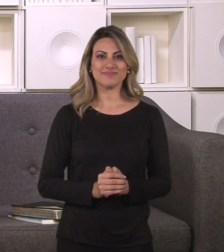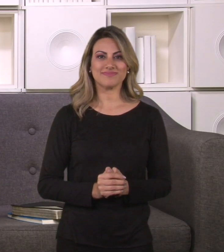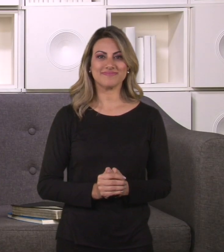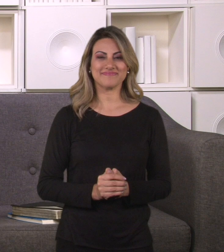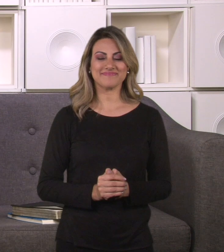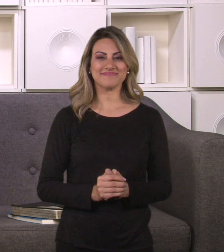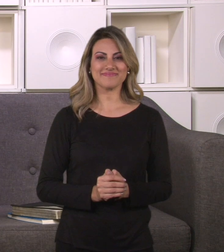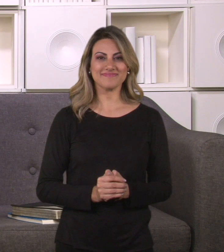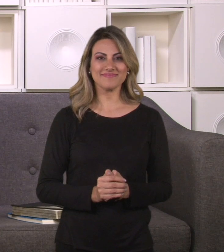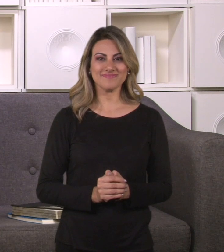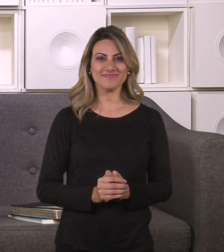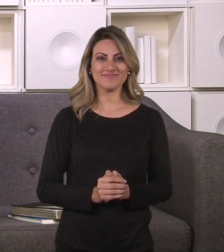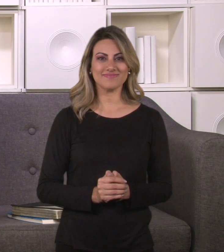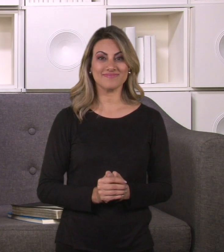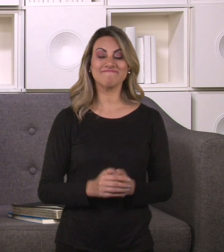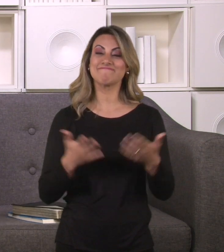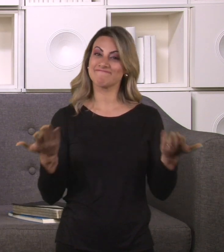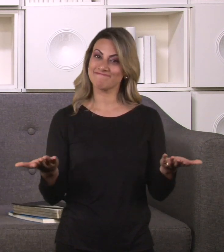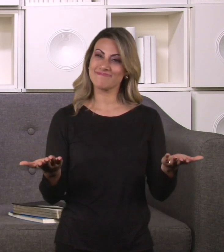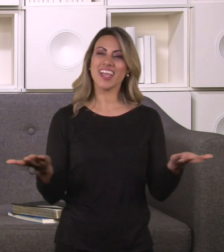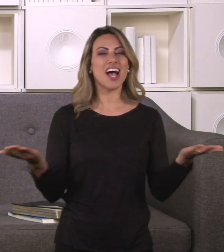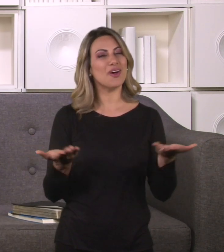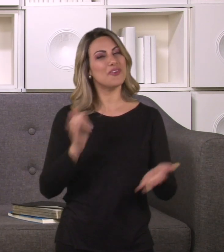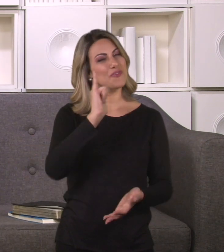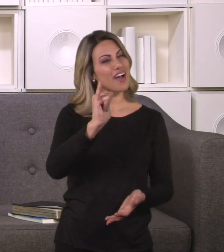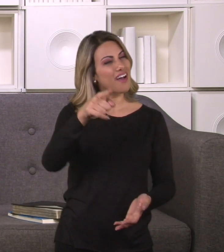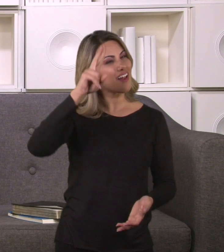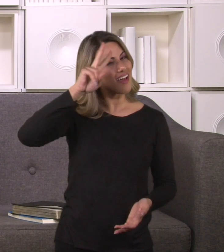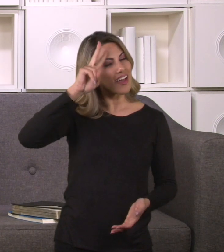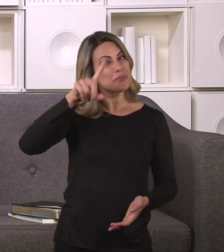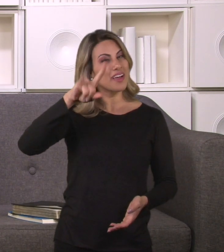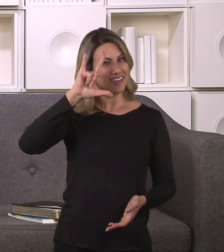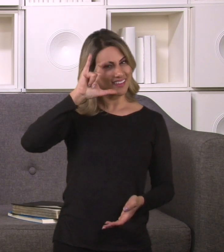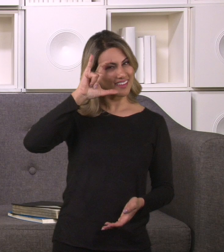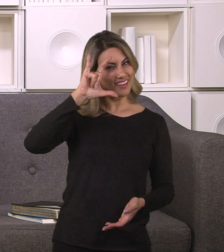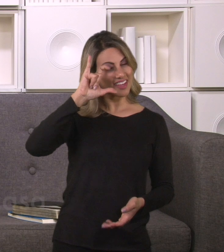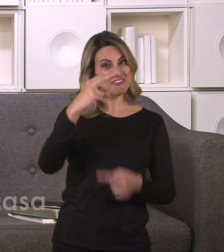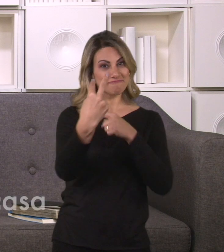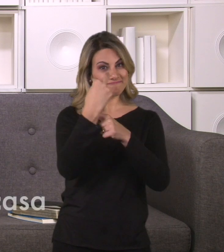Então, quero lembrar a você algumas coisas. A primeira, siga a gente no Instagram,